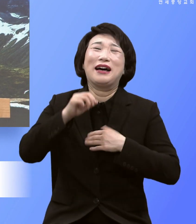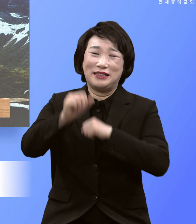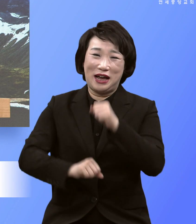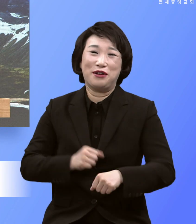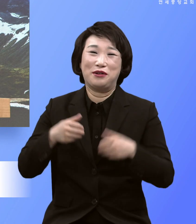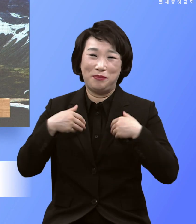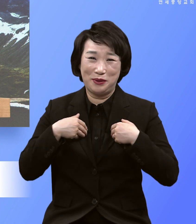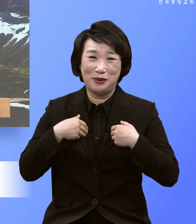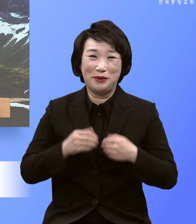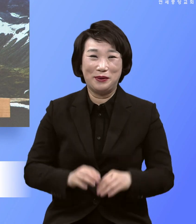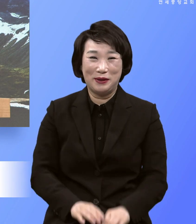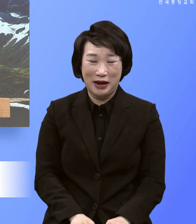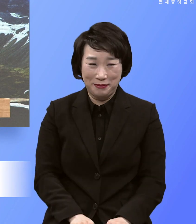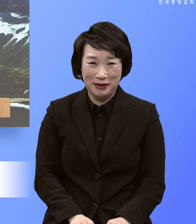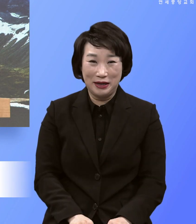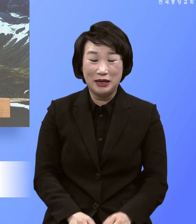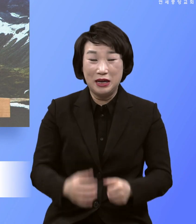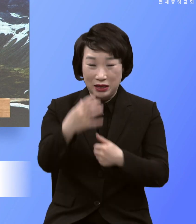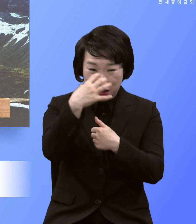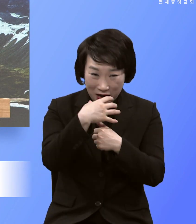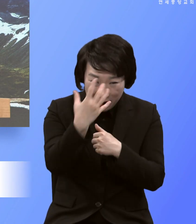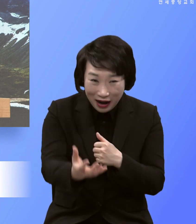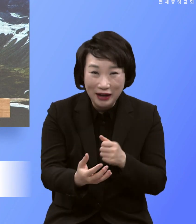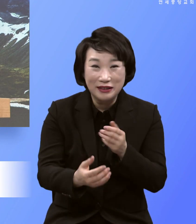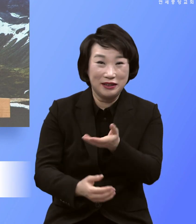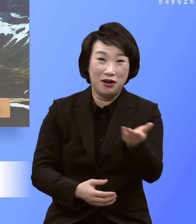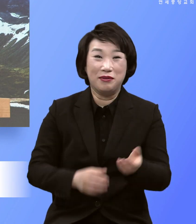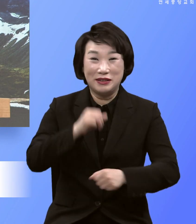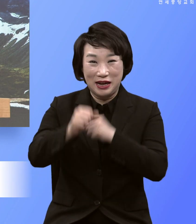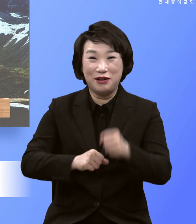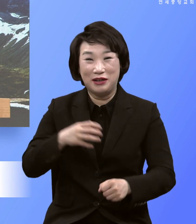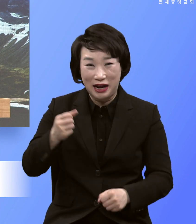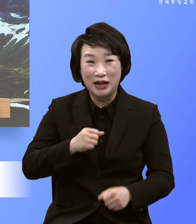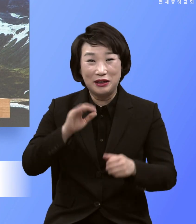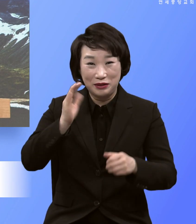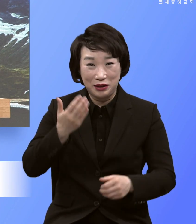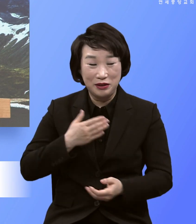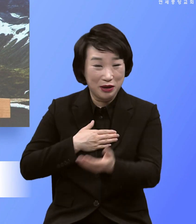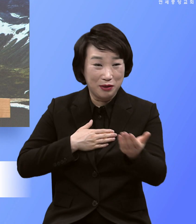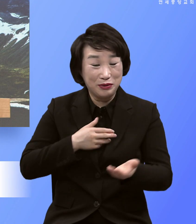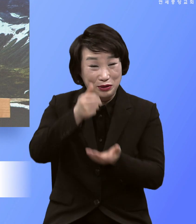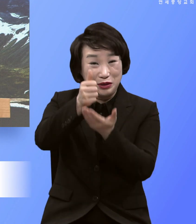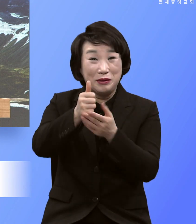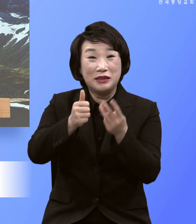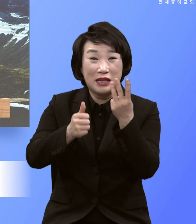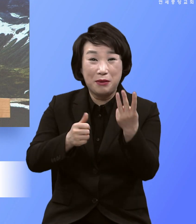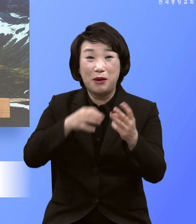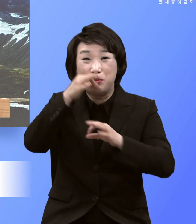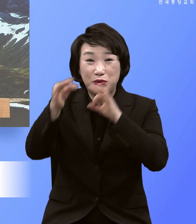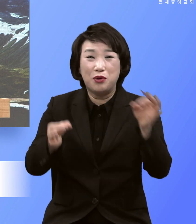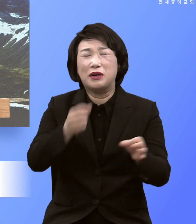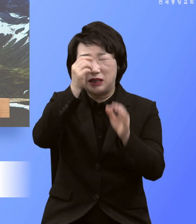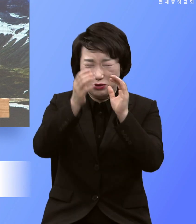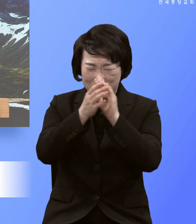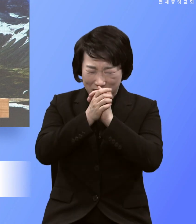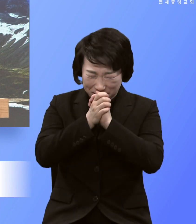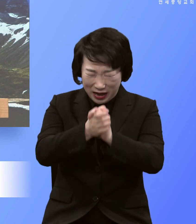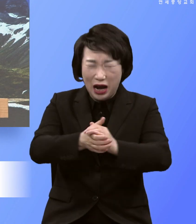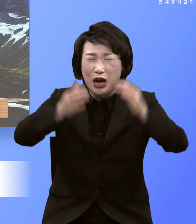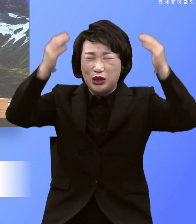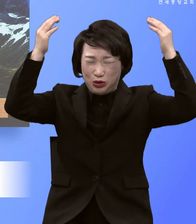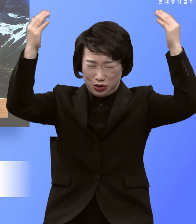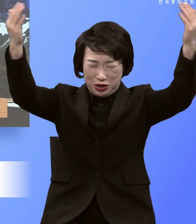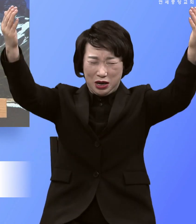자유하자는 것입니다. 절박한 데서 자유하자는 것입니다. 주여 삼창하고